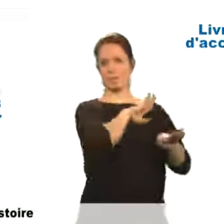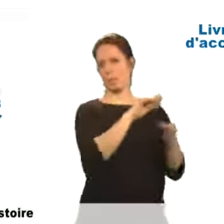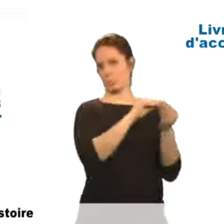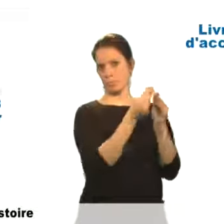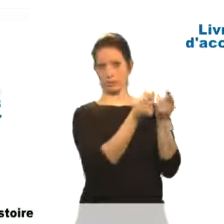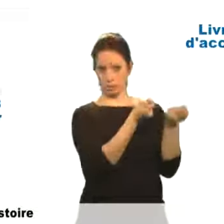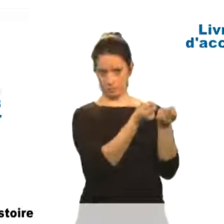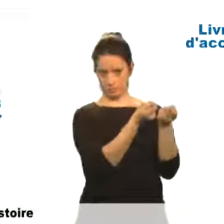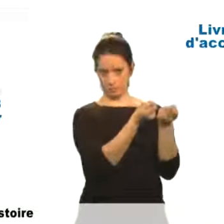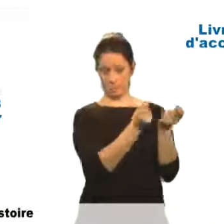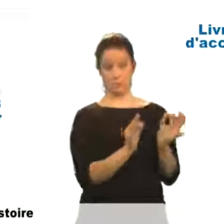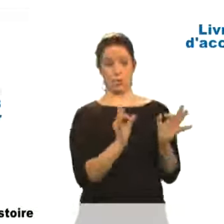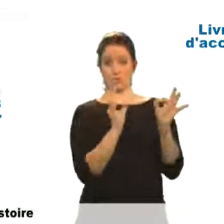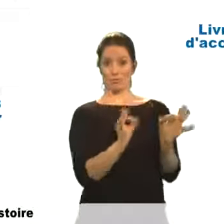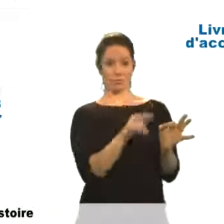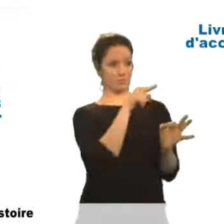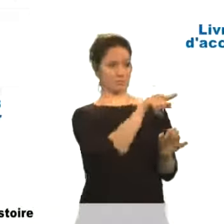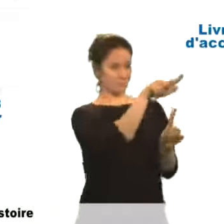mêmes services à la totalité des habitants du Haut-Rhin,